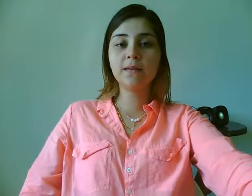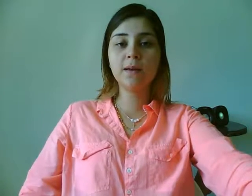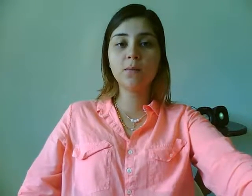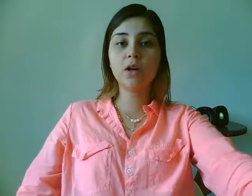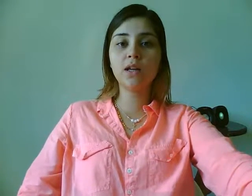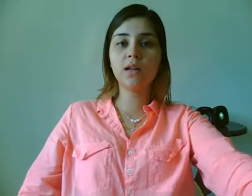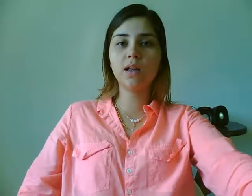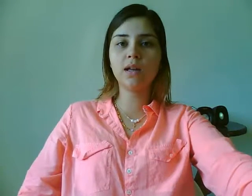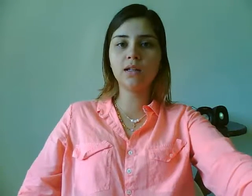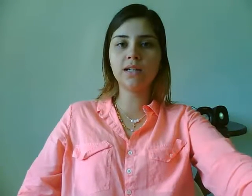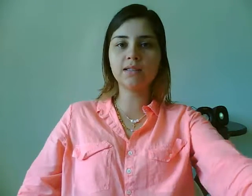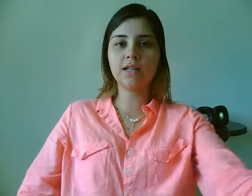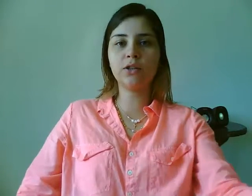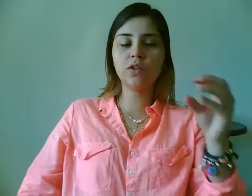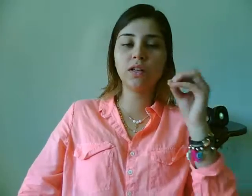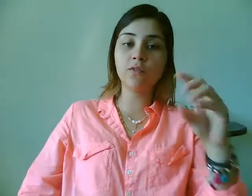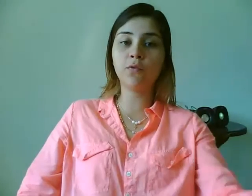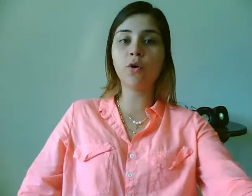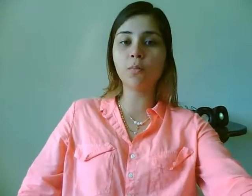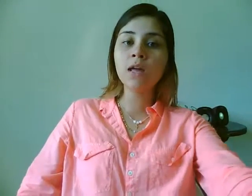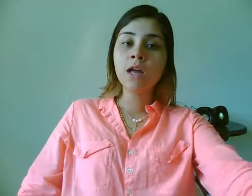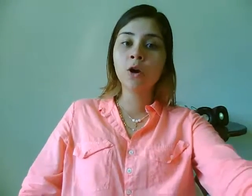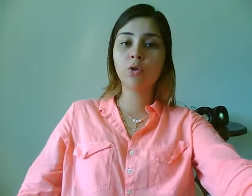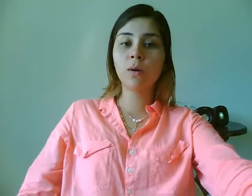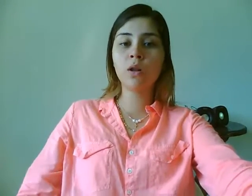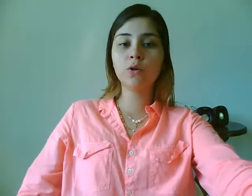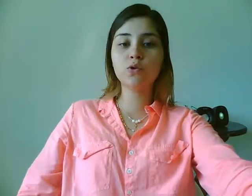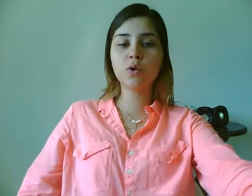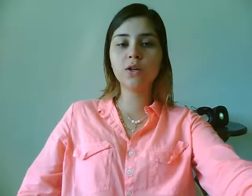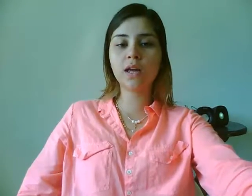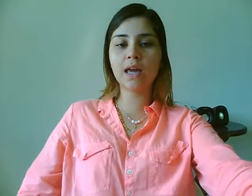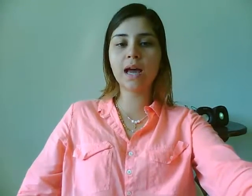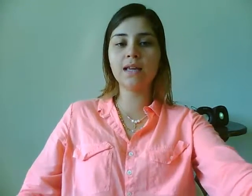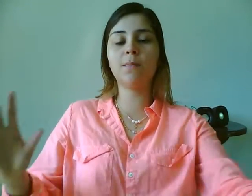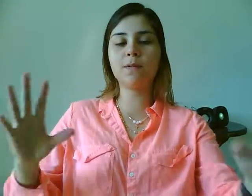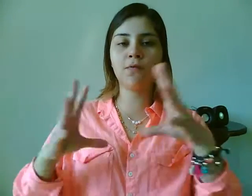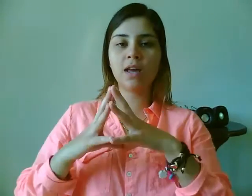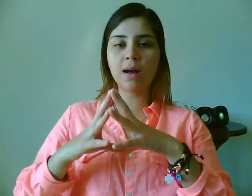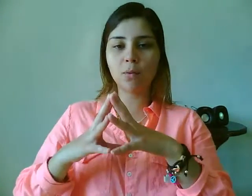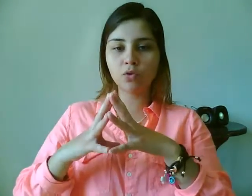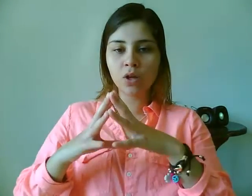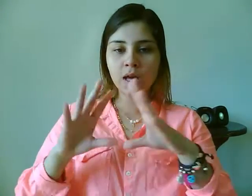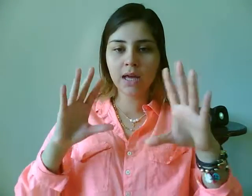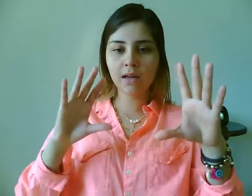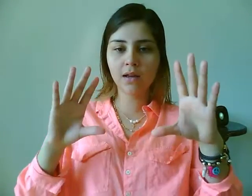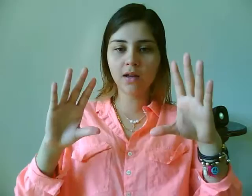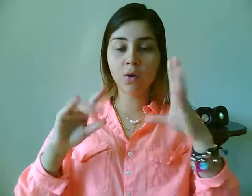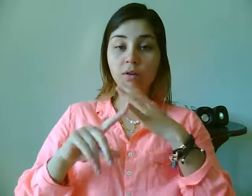tenemos esto sería en el informe, nuestro manual de usuario, que allí especificamos cómo están las